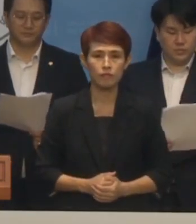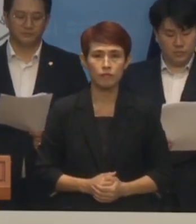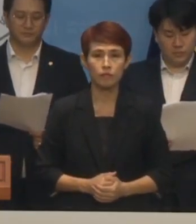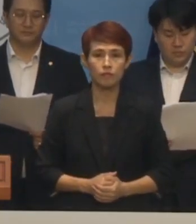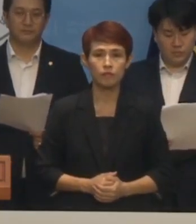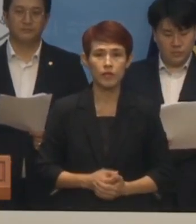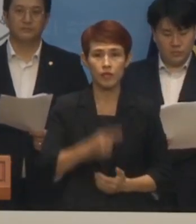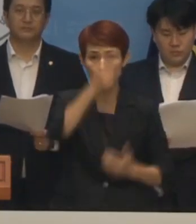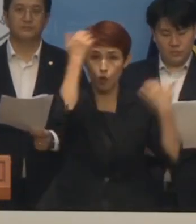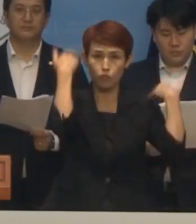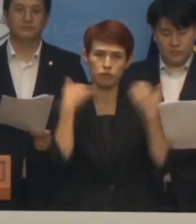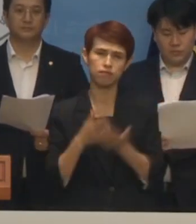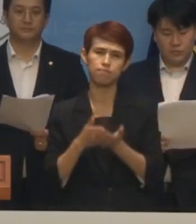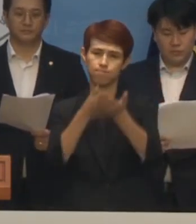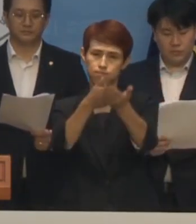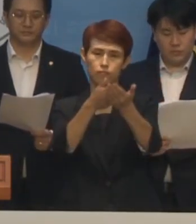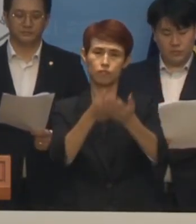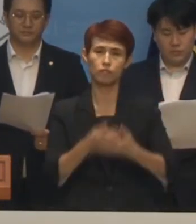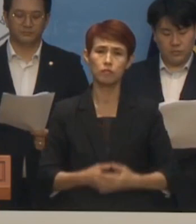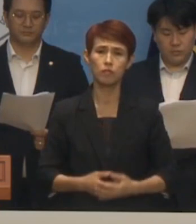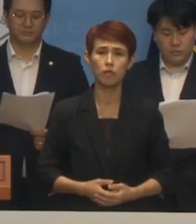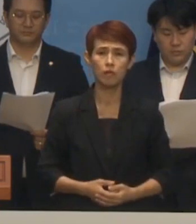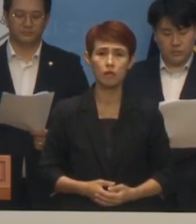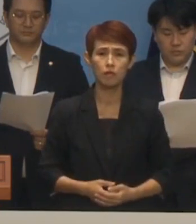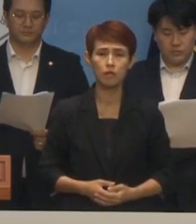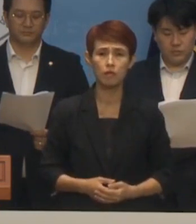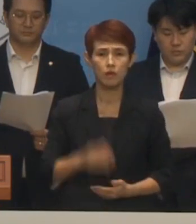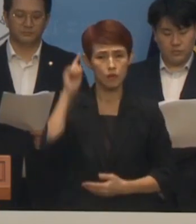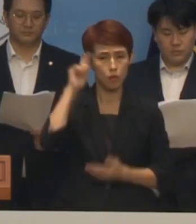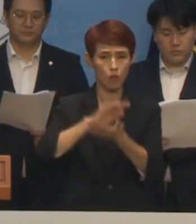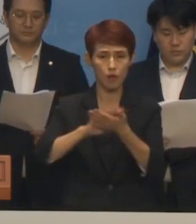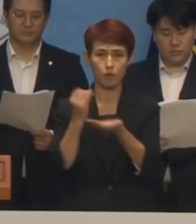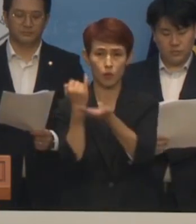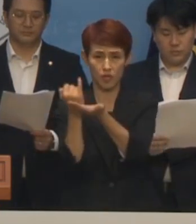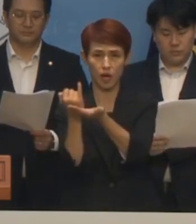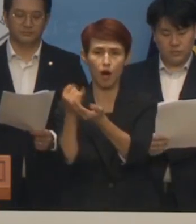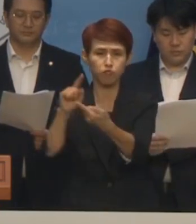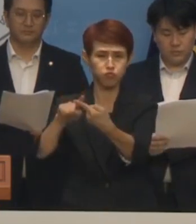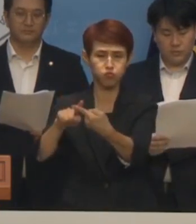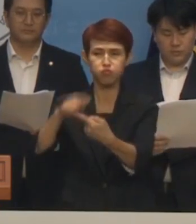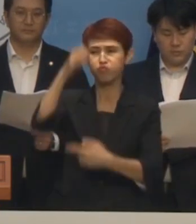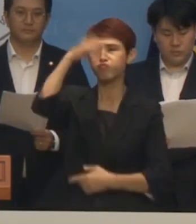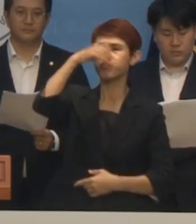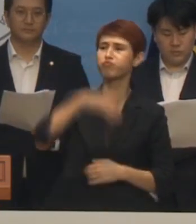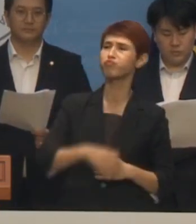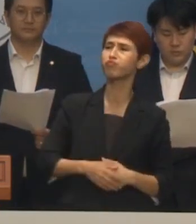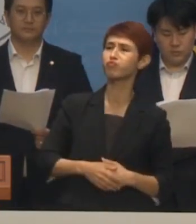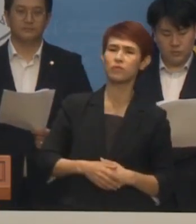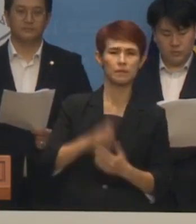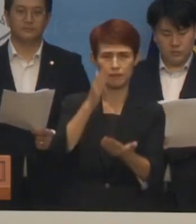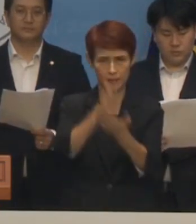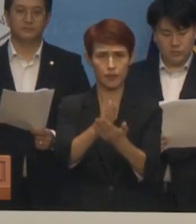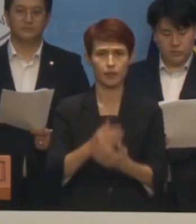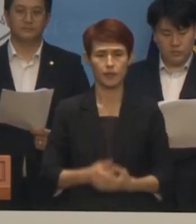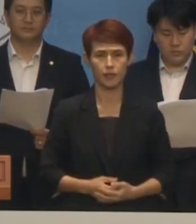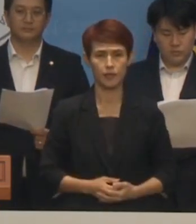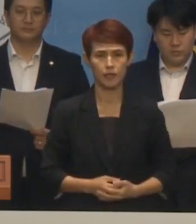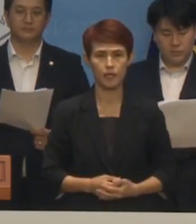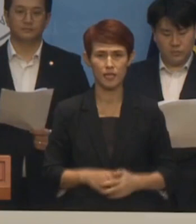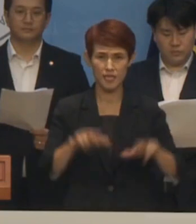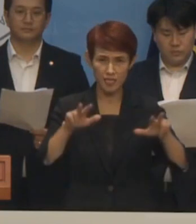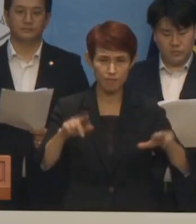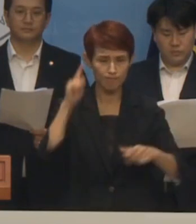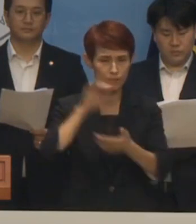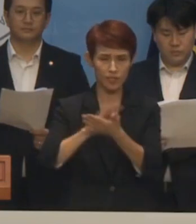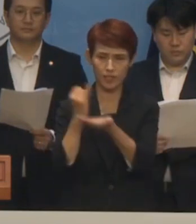마지막으로 정부에게 강력히 요구합니다. 소녀상 존치를 강 건너 불구경하듯이 관망하지 말고 당장